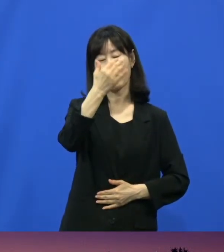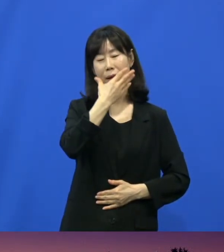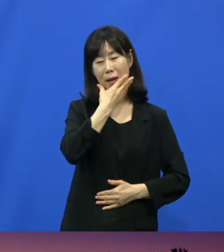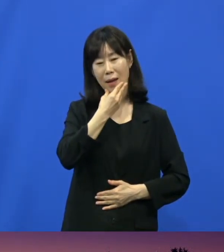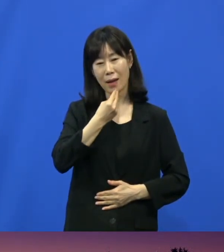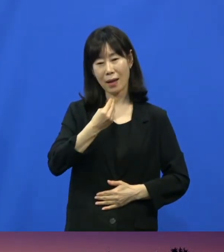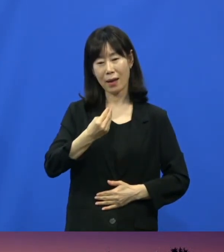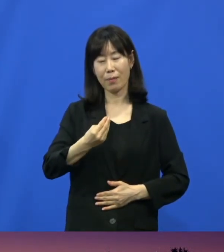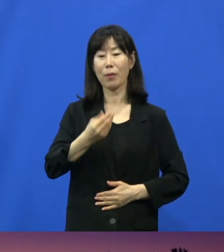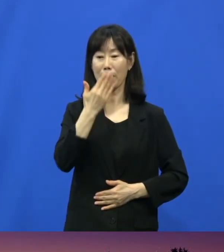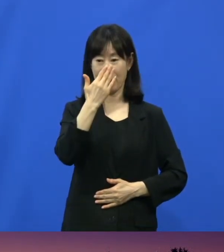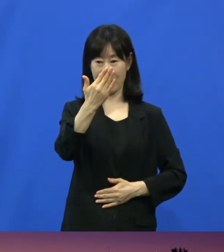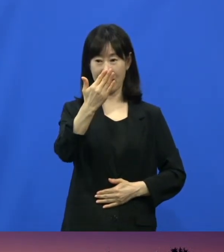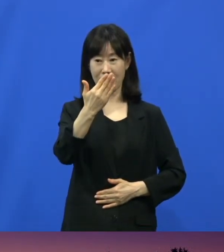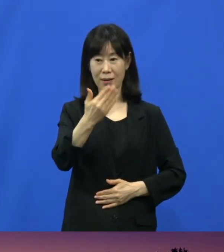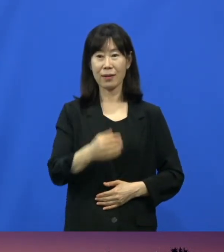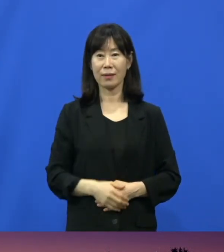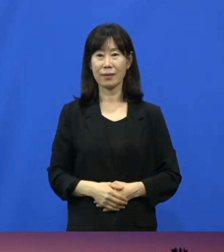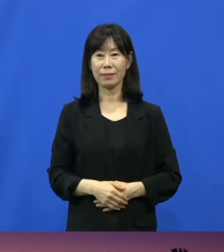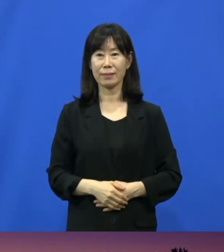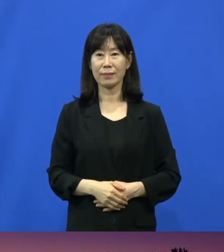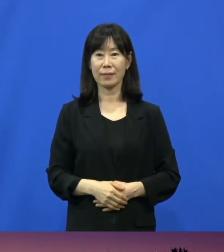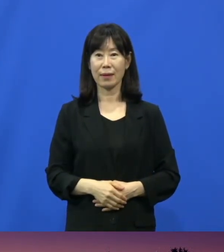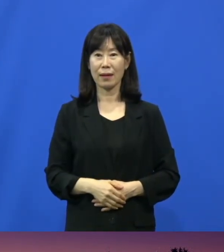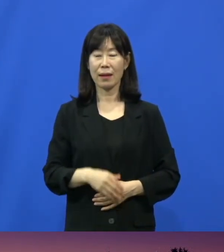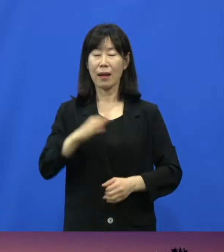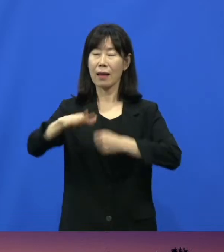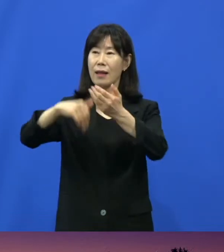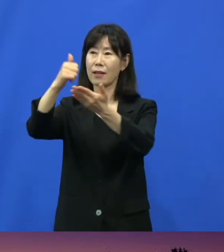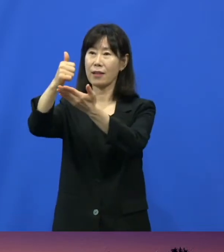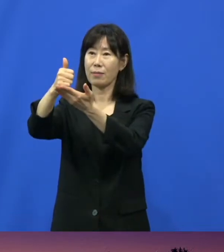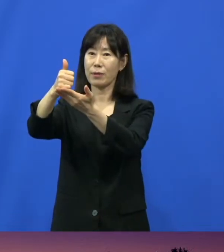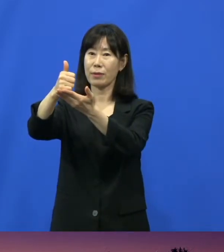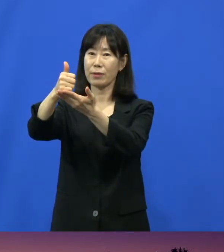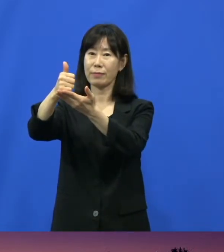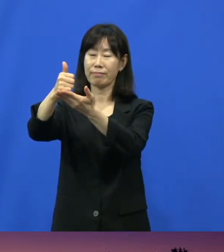여러분, 전능하신 하나님은 소진되는 분이 아닙니다.